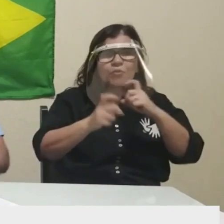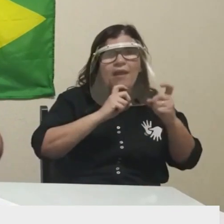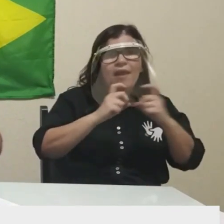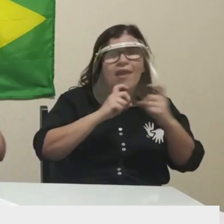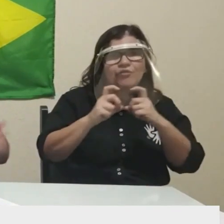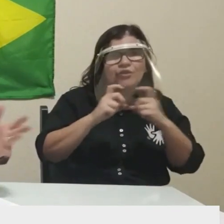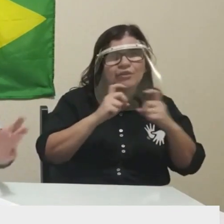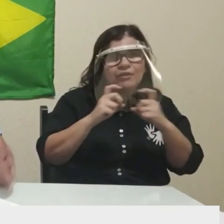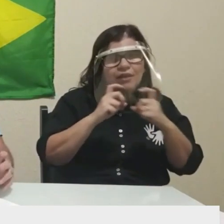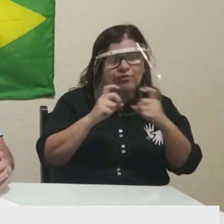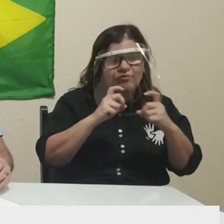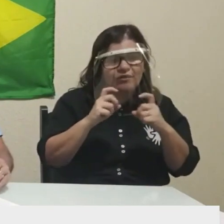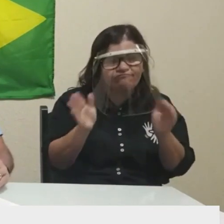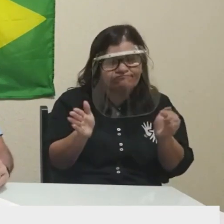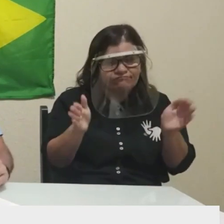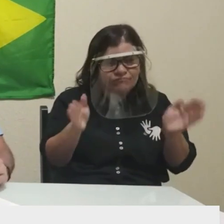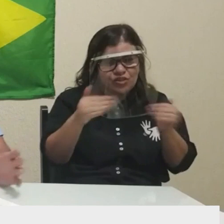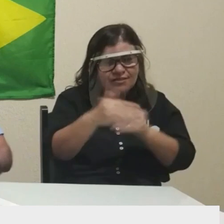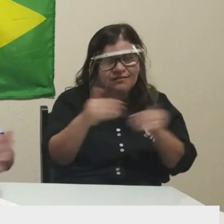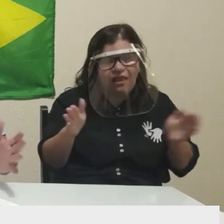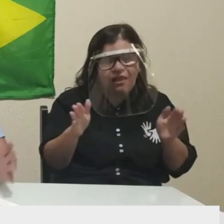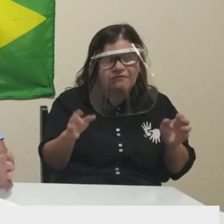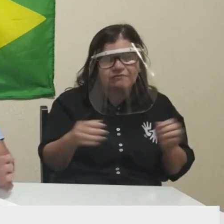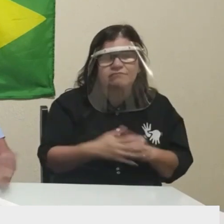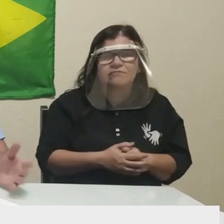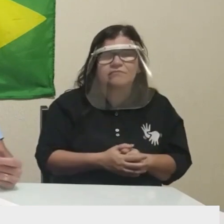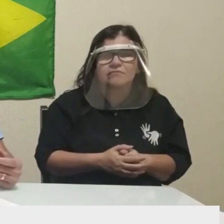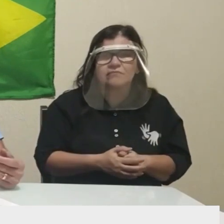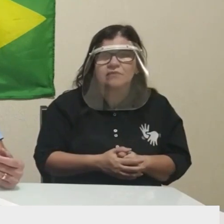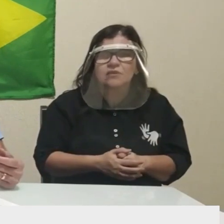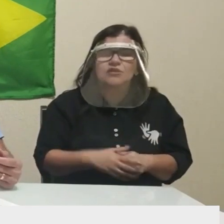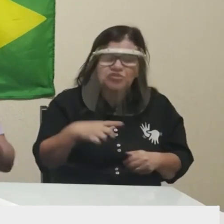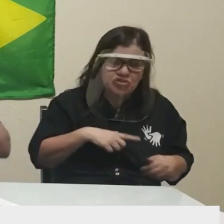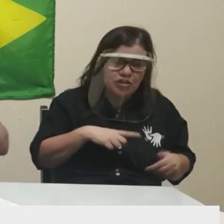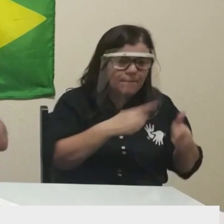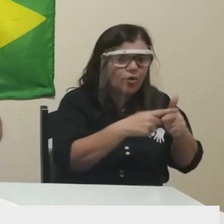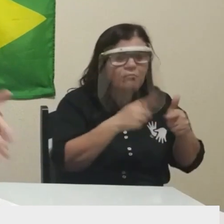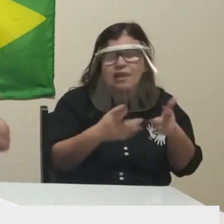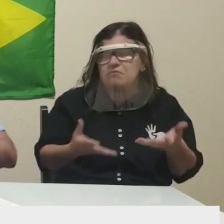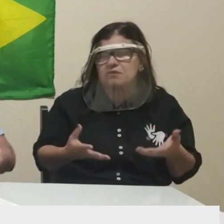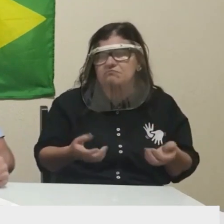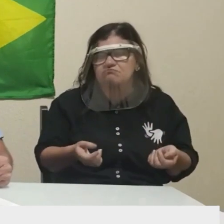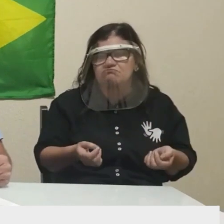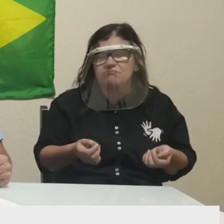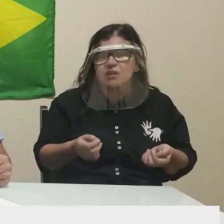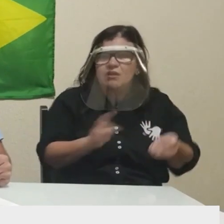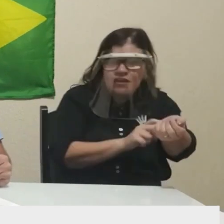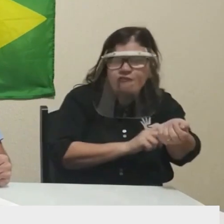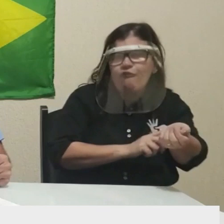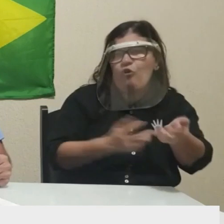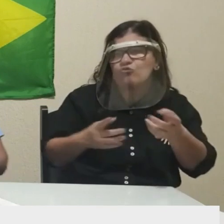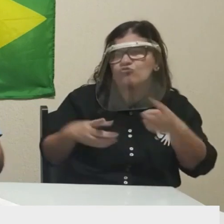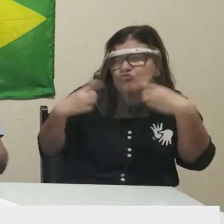falar palavrão. Reservada entre nós ali. E o bicho cantava ali, tínhamos problemas. Eu estava criticando o ministro da Justiça na